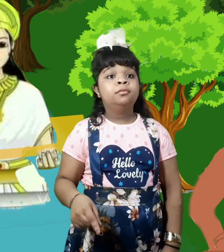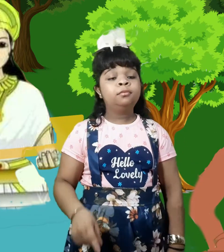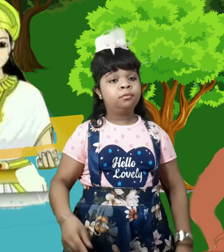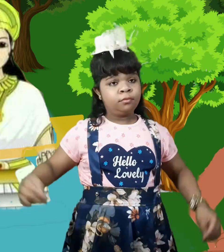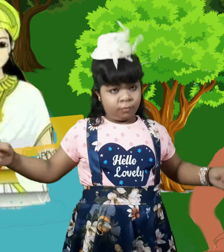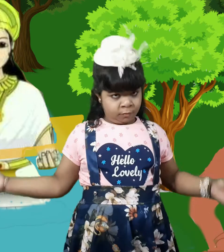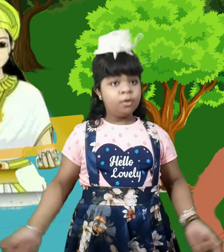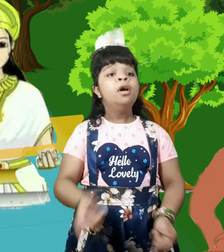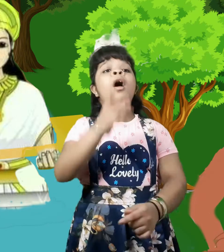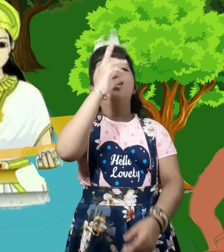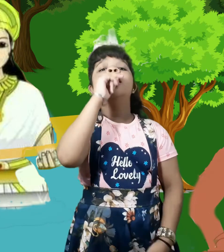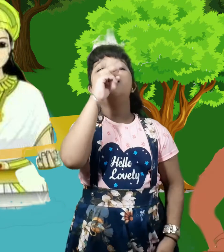तुरंत बोला,